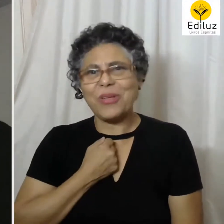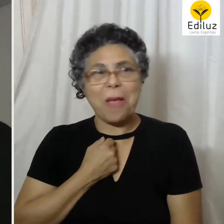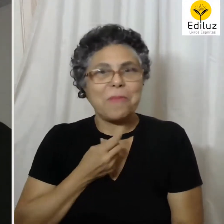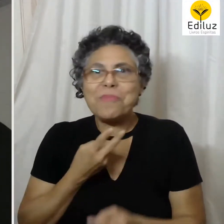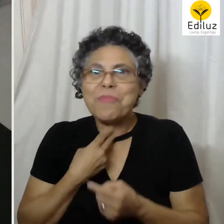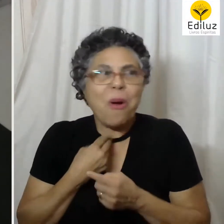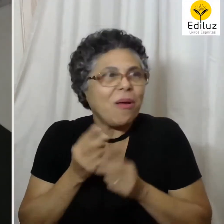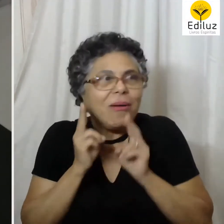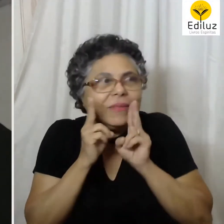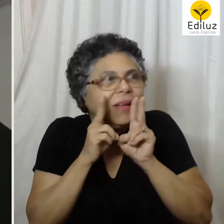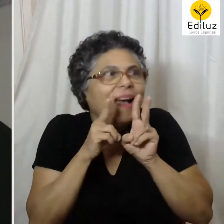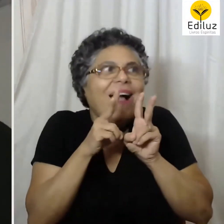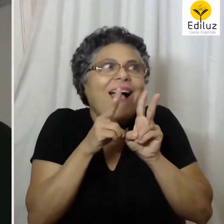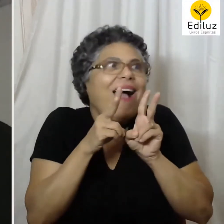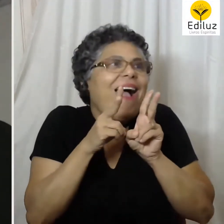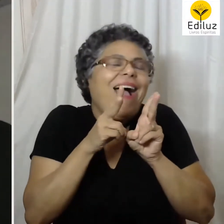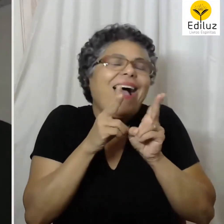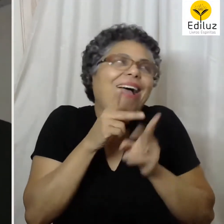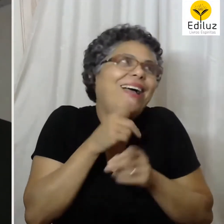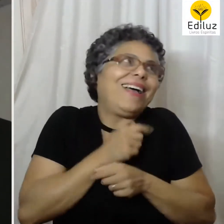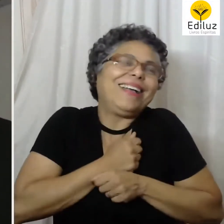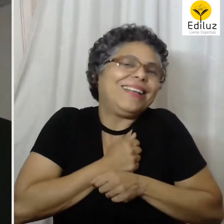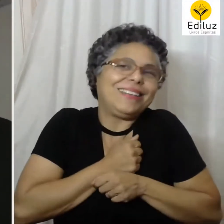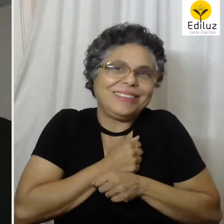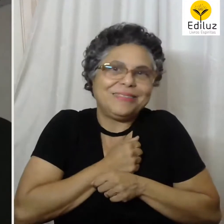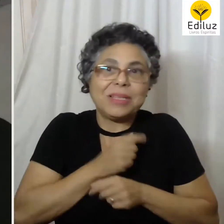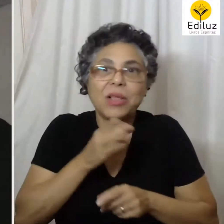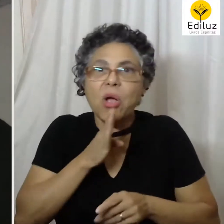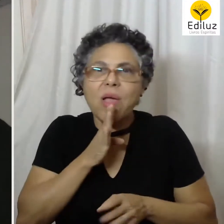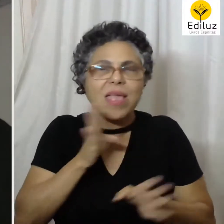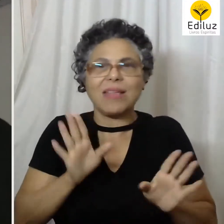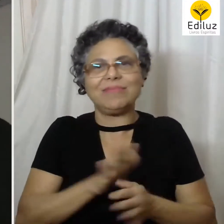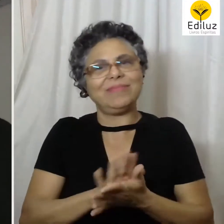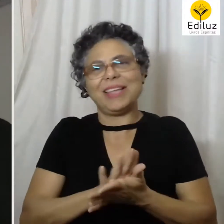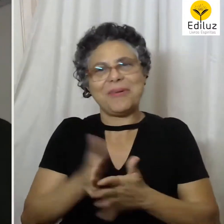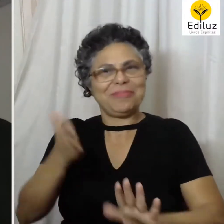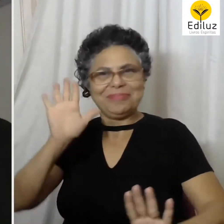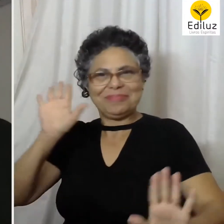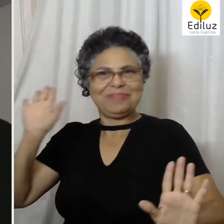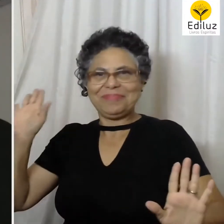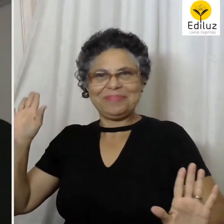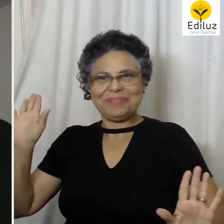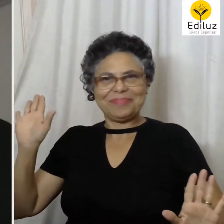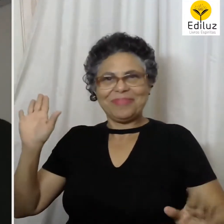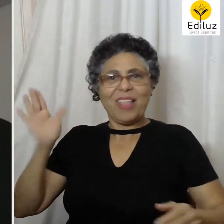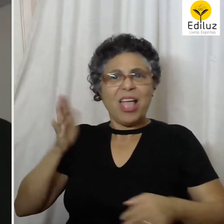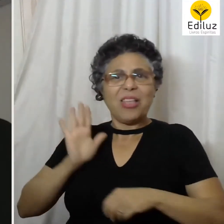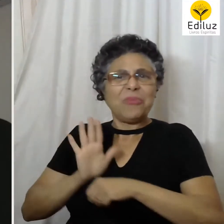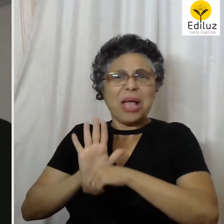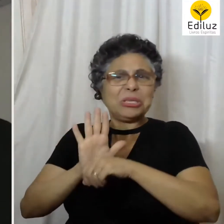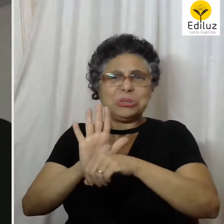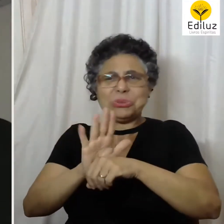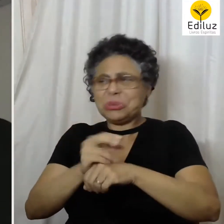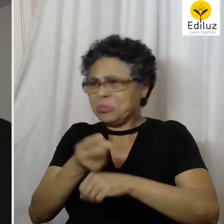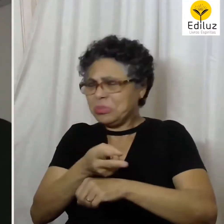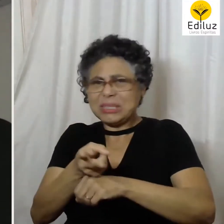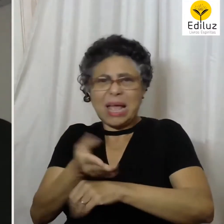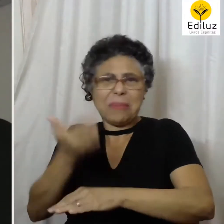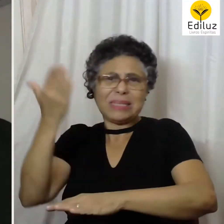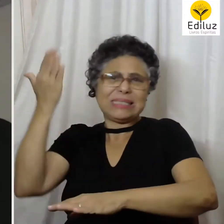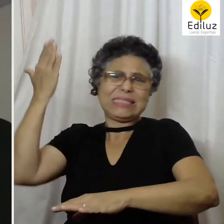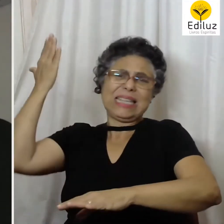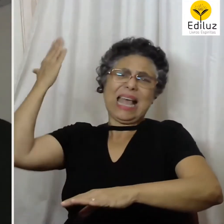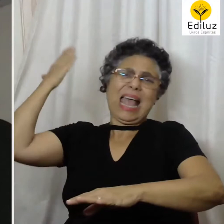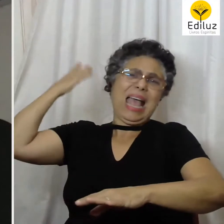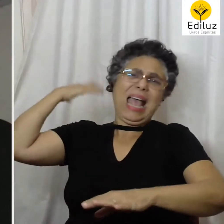essa pessoa, mas reconhecimento não. Então, não ajuda muito buscar quem fomos, buscar